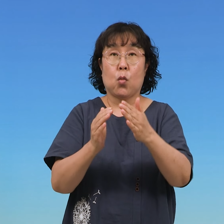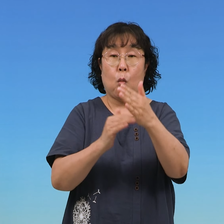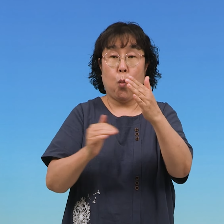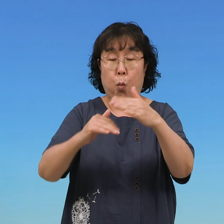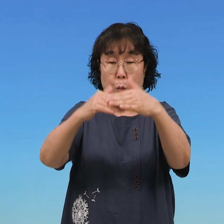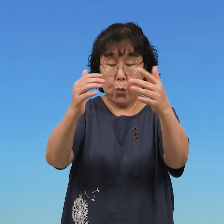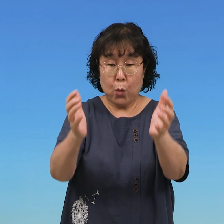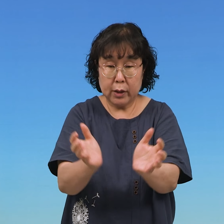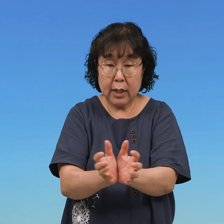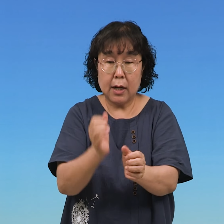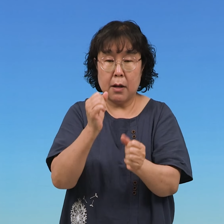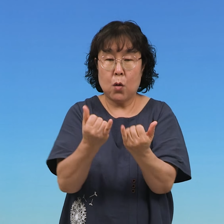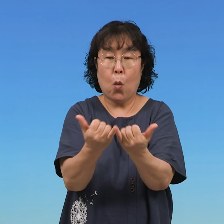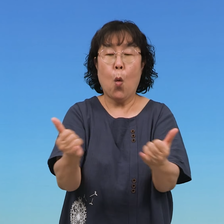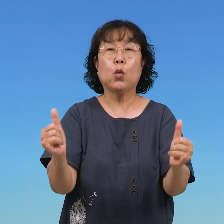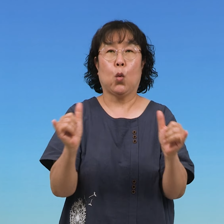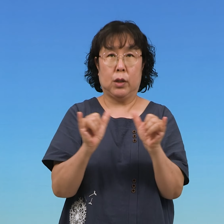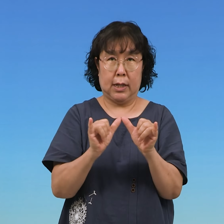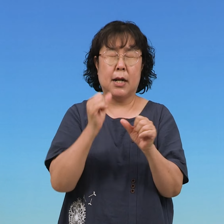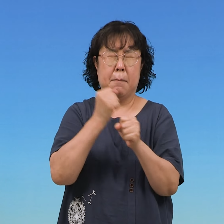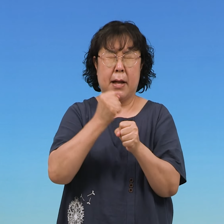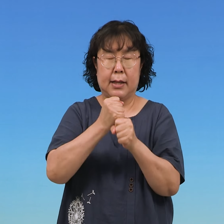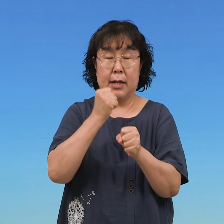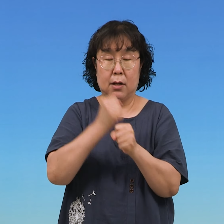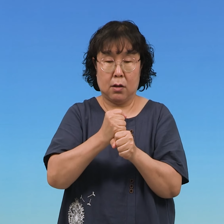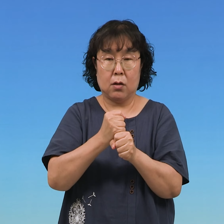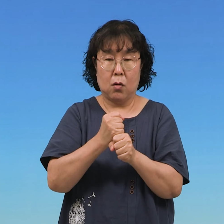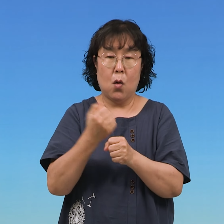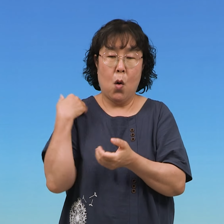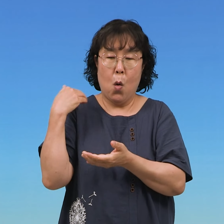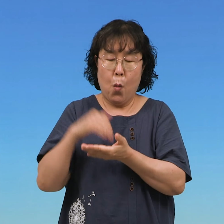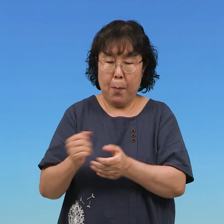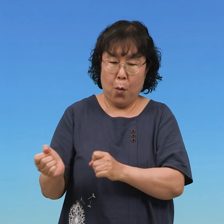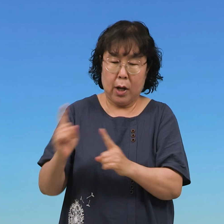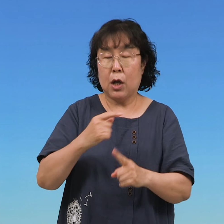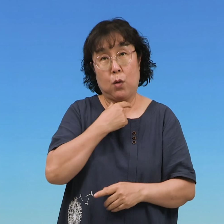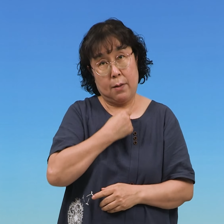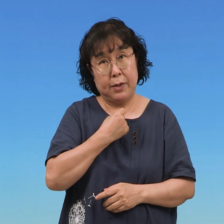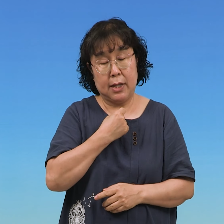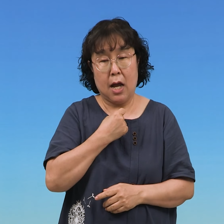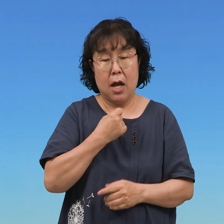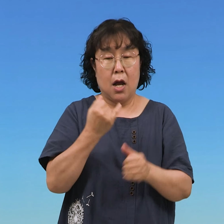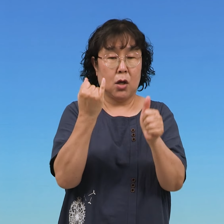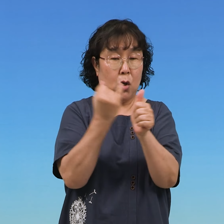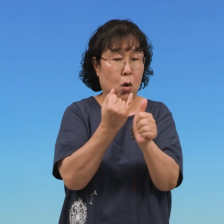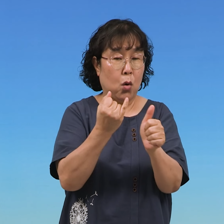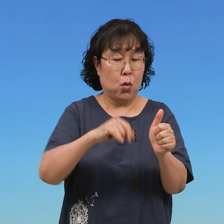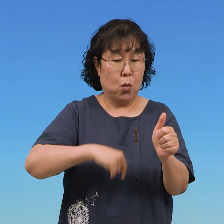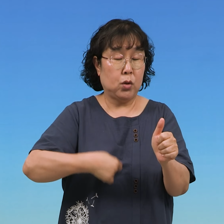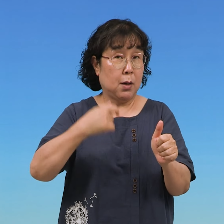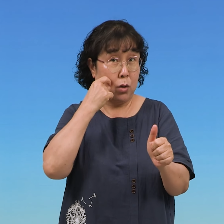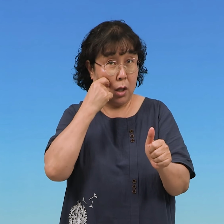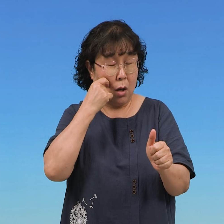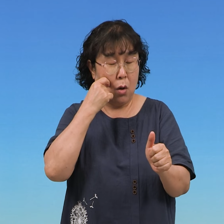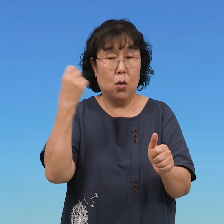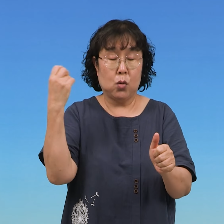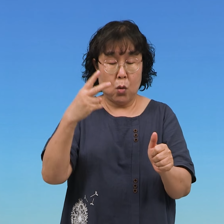못 하잖아요. 똑같이 신앙생활도 혼자 할 수 없습니다. 혹시 이런